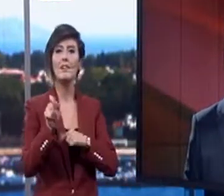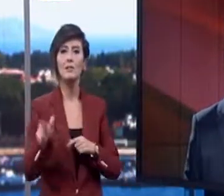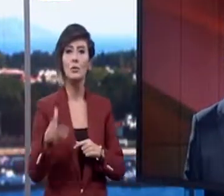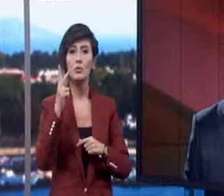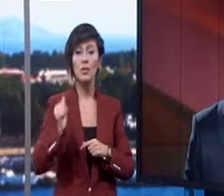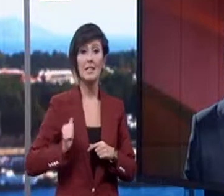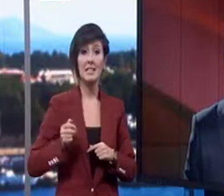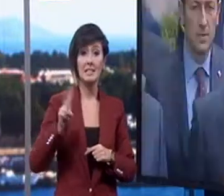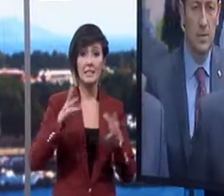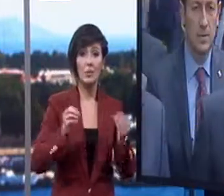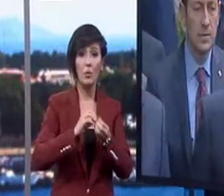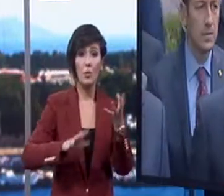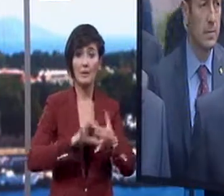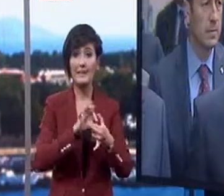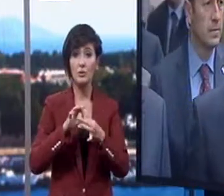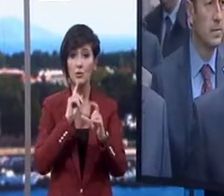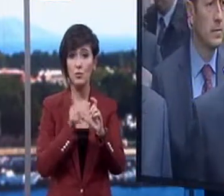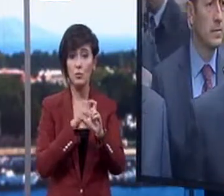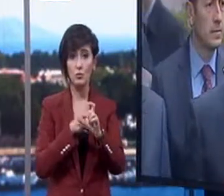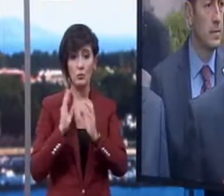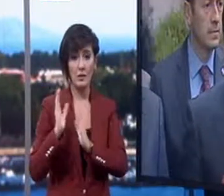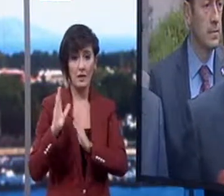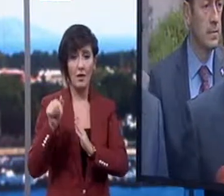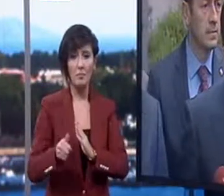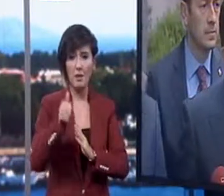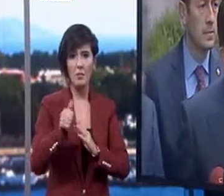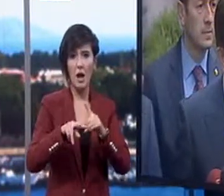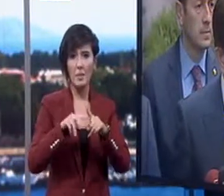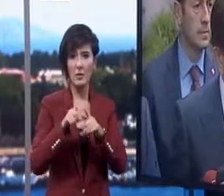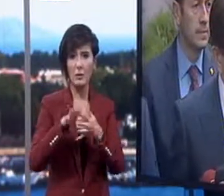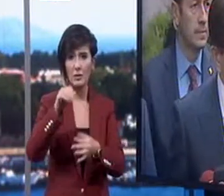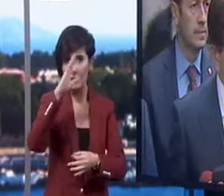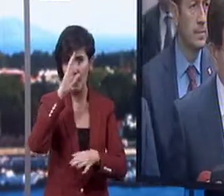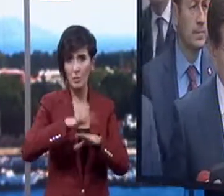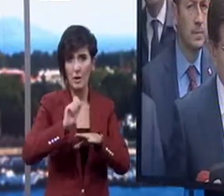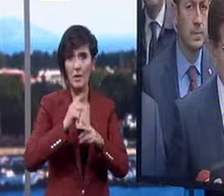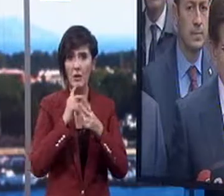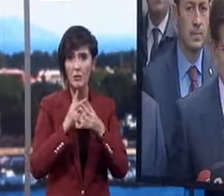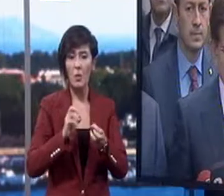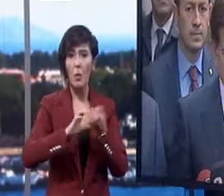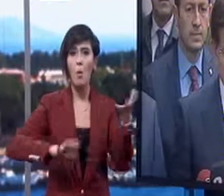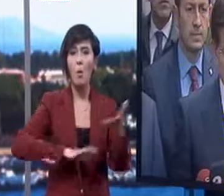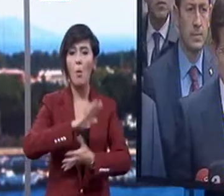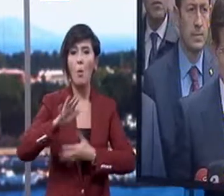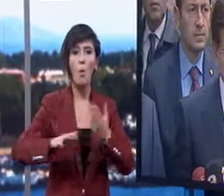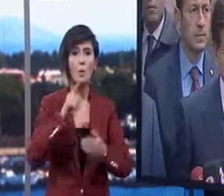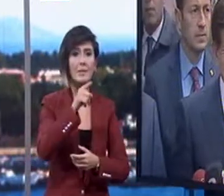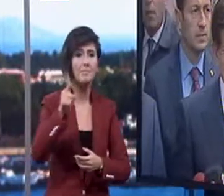askerin şehit edildiği olayla ilgili soruşturma devam ediyor. Başbakan Ahmet Davutoğlu İstanbul'da yaptığı açıklamada olayın failleri olduklarına